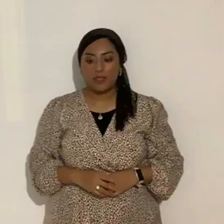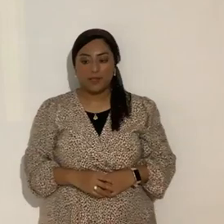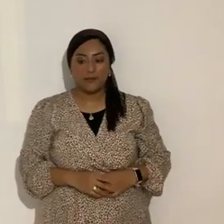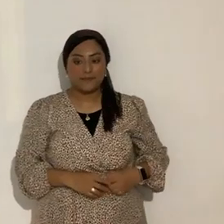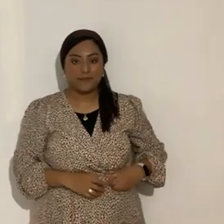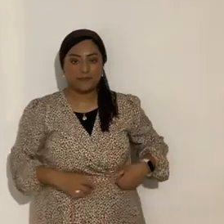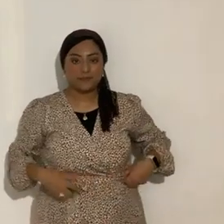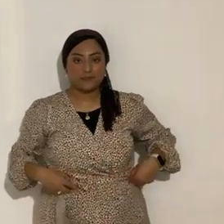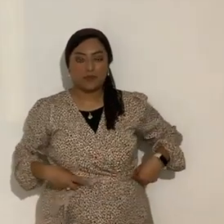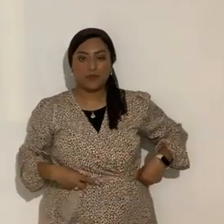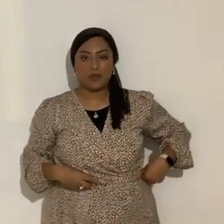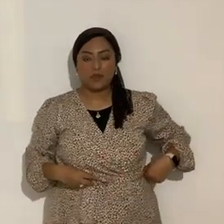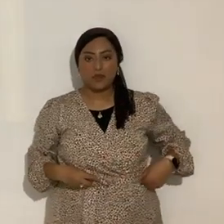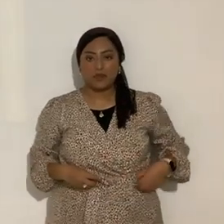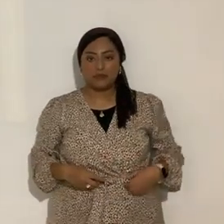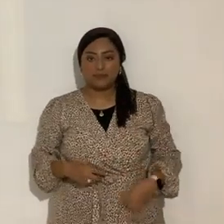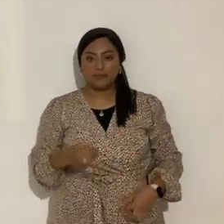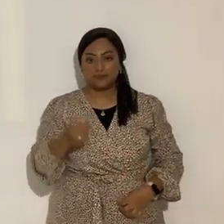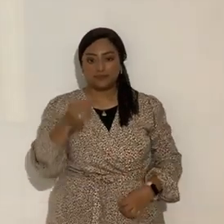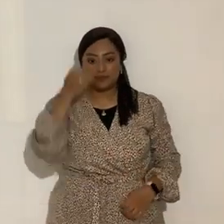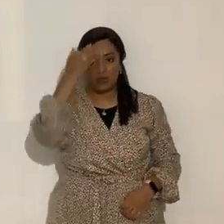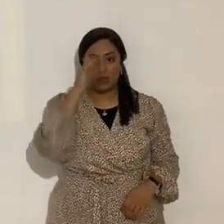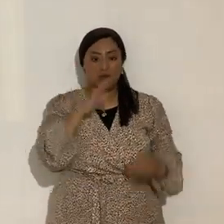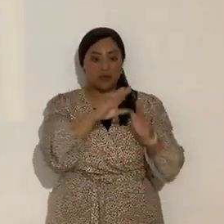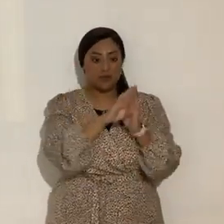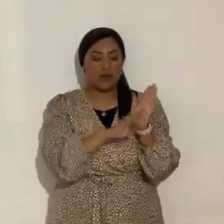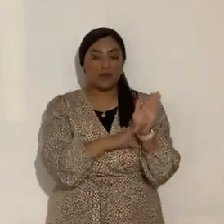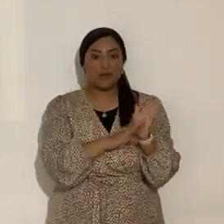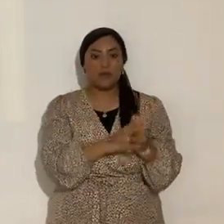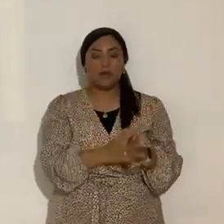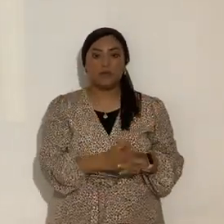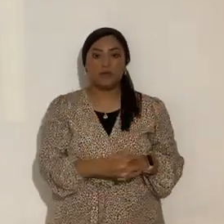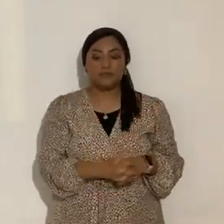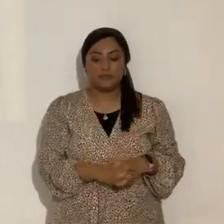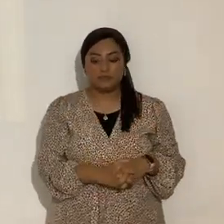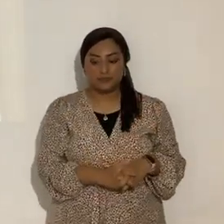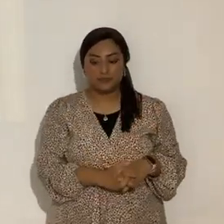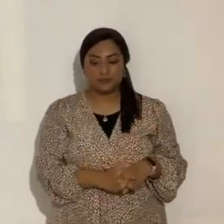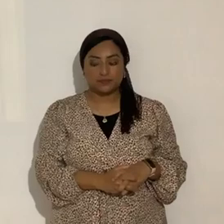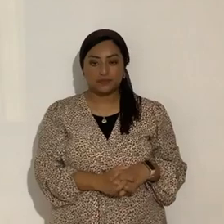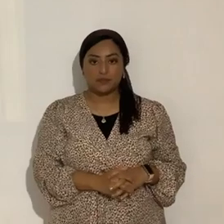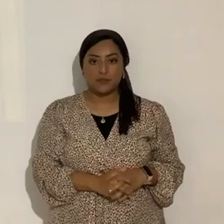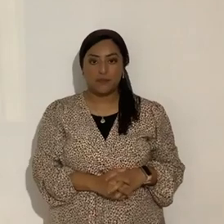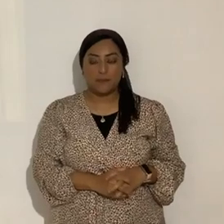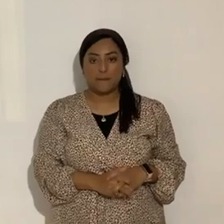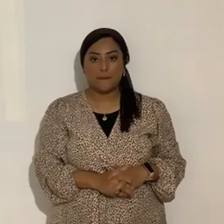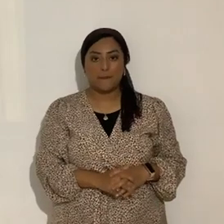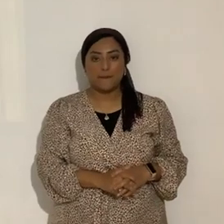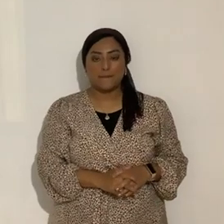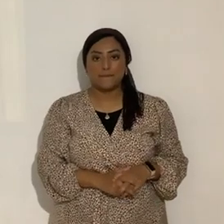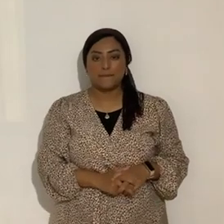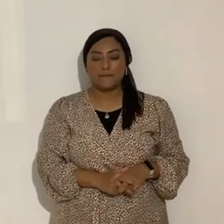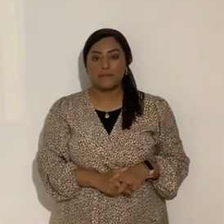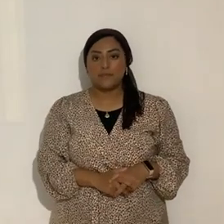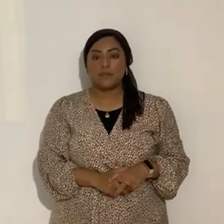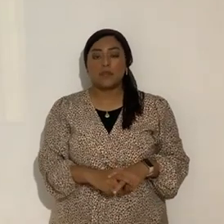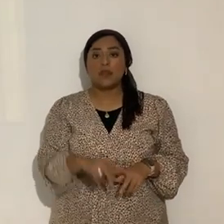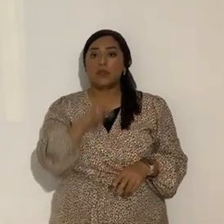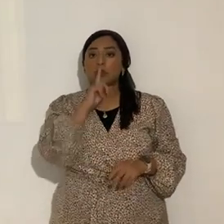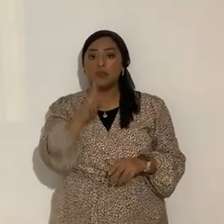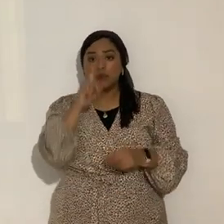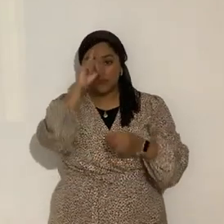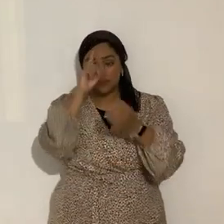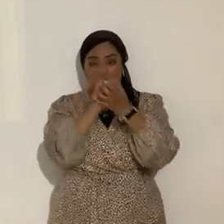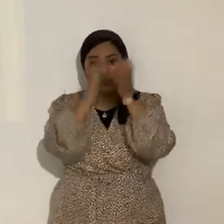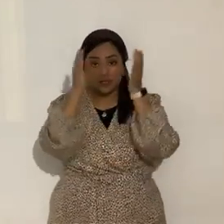al Dios del dinero, sino al Dios de la Biblia, al Elohim de la Biblia, al Todopoderoso Yahshua, Yahweh. ¿Sí? Entonces, repito, los verdaderos